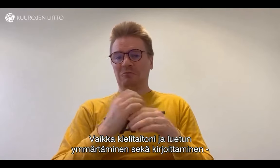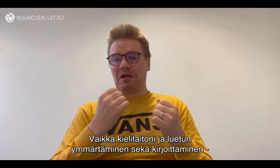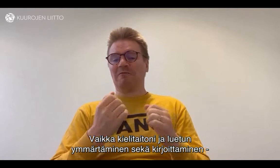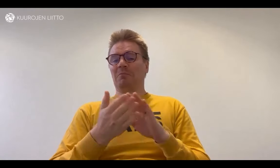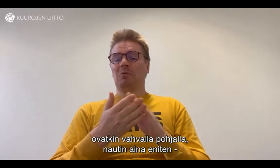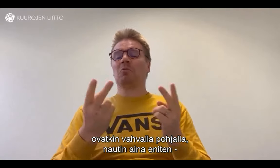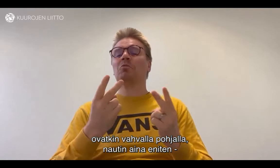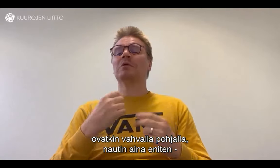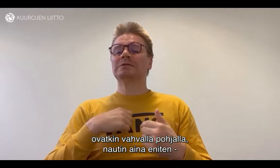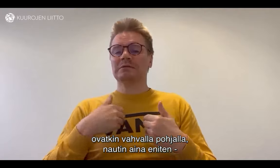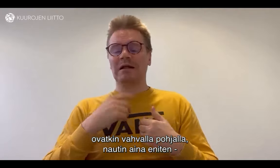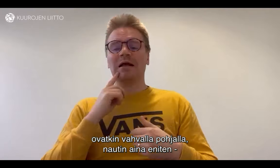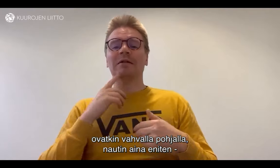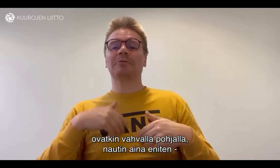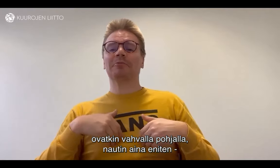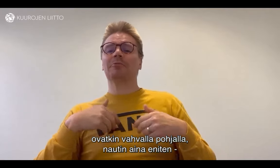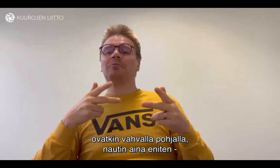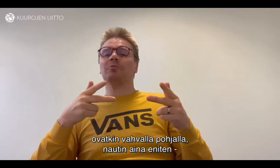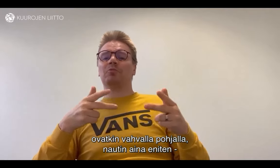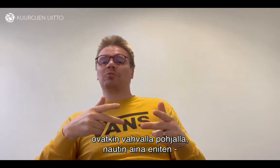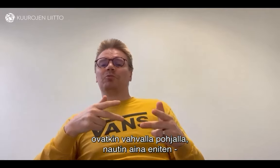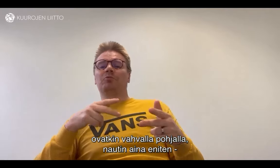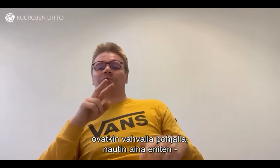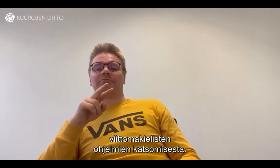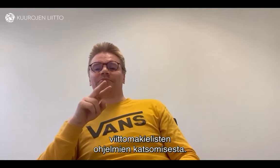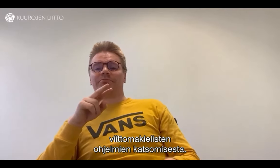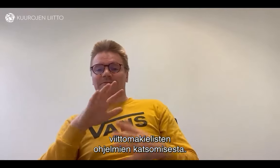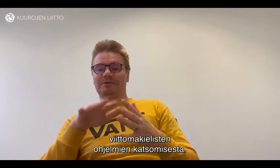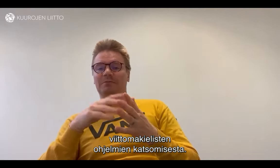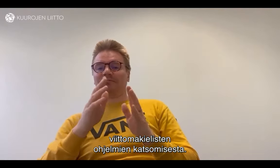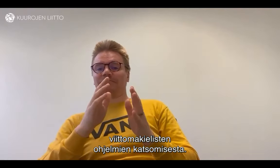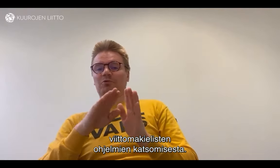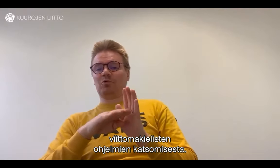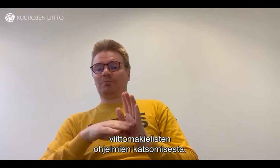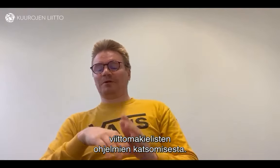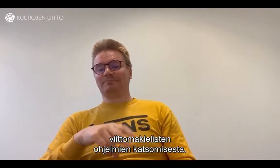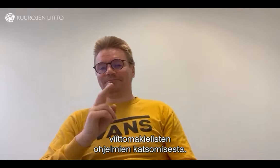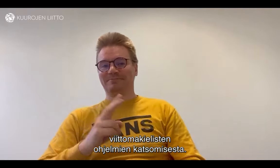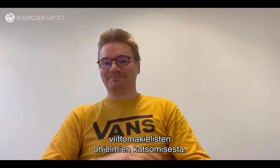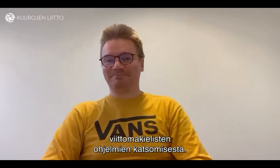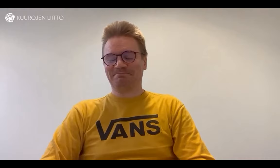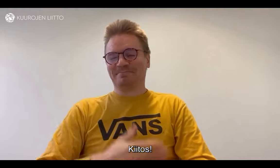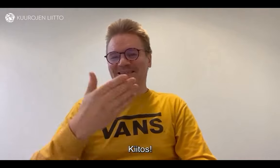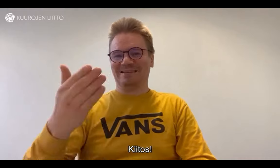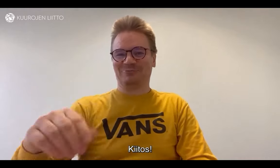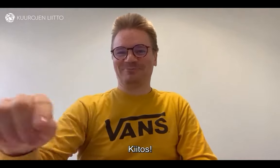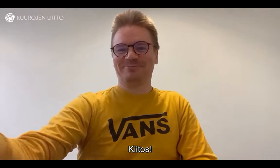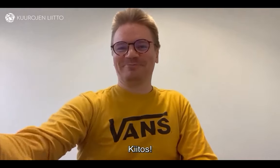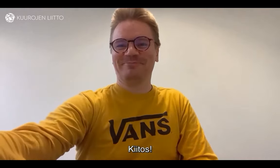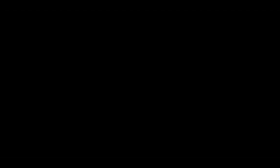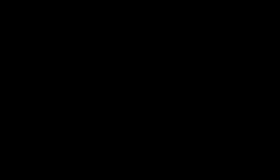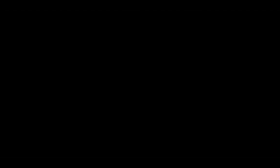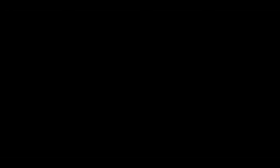Vaikka kielitaitoni ja luetun ymmärtäminen sekä kirjoittaminen ovatkin vahvalla pohjalla, nautin aina eniten viittomakielisten